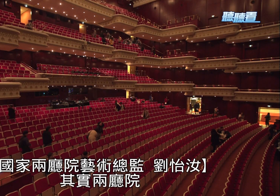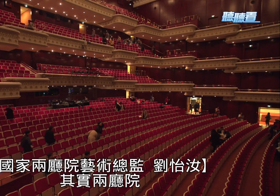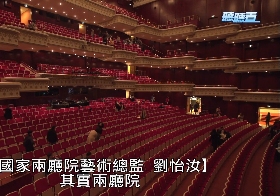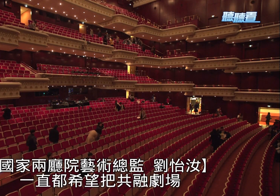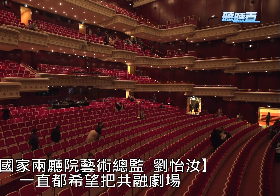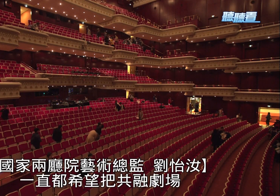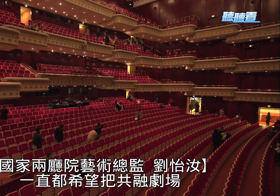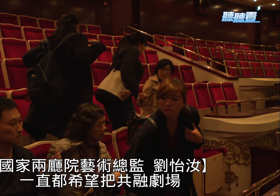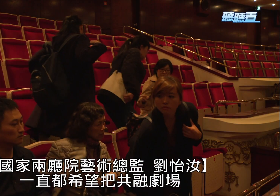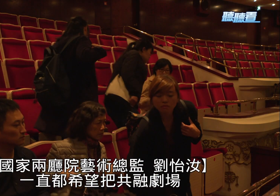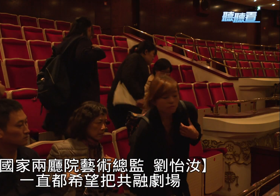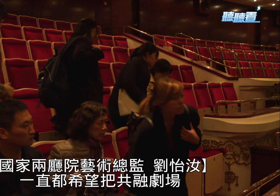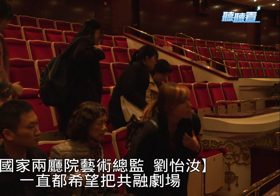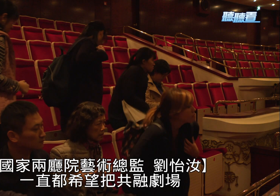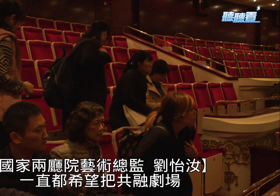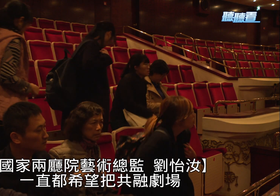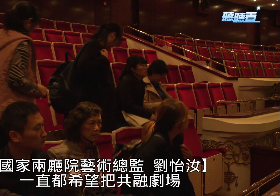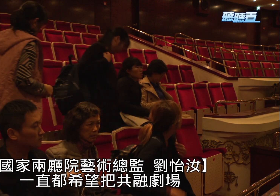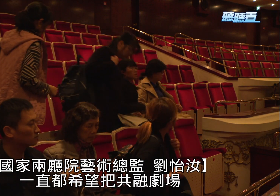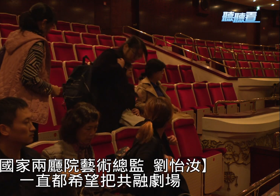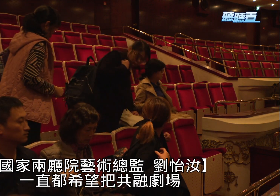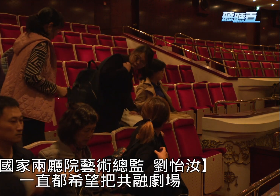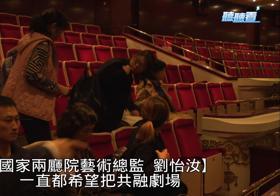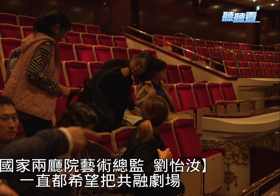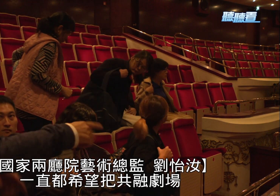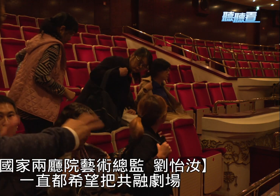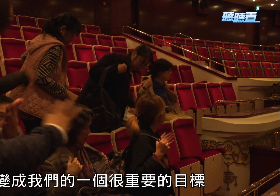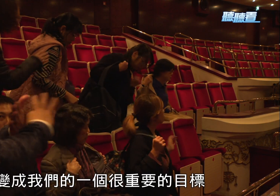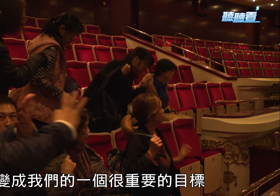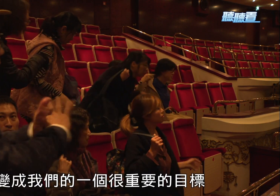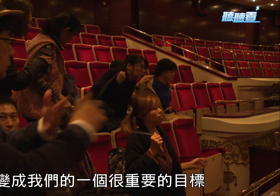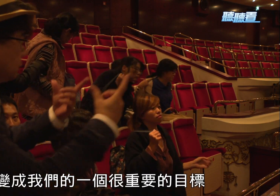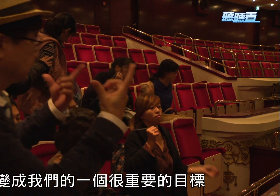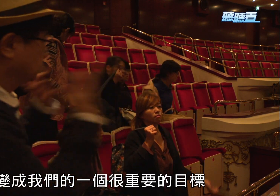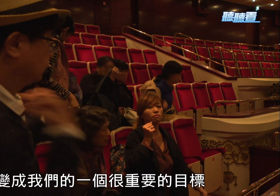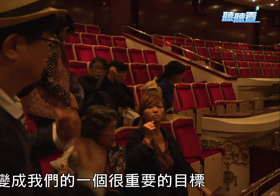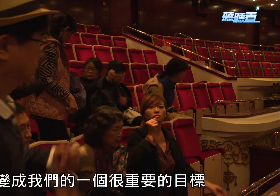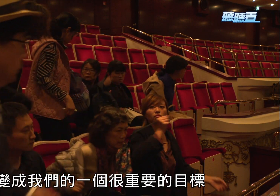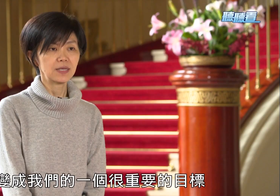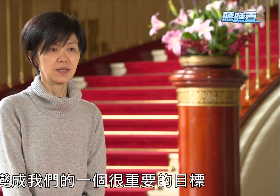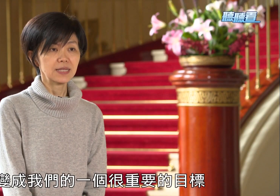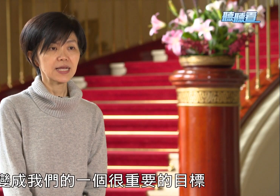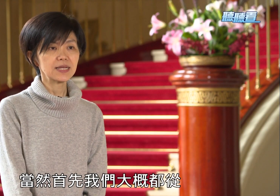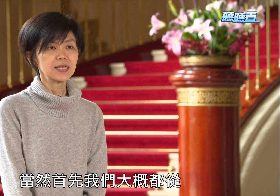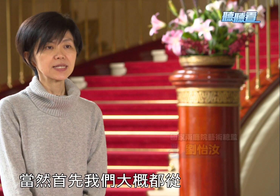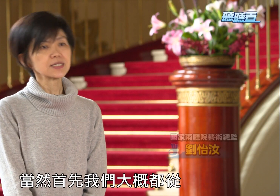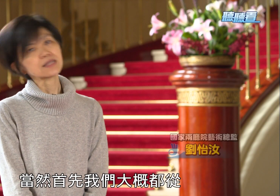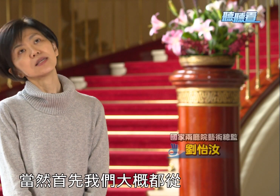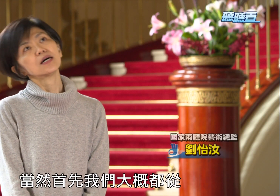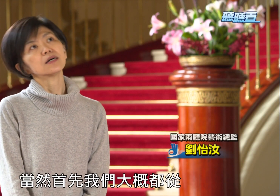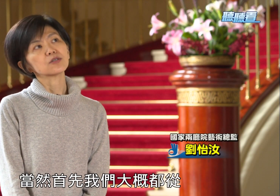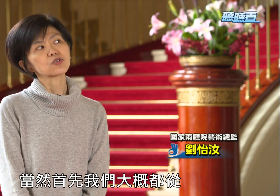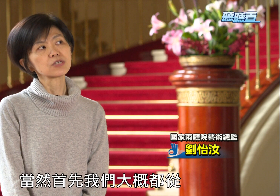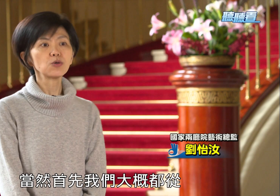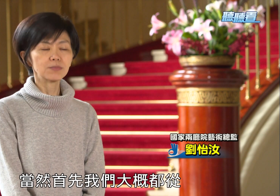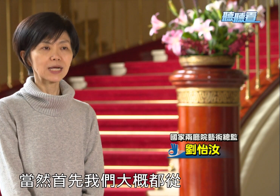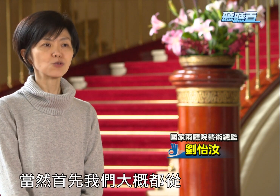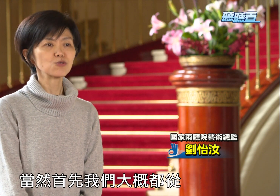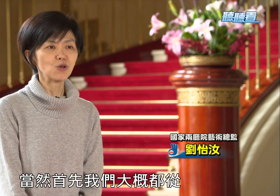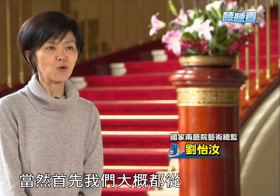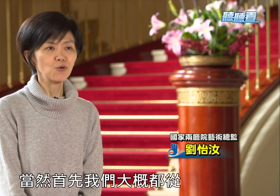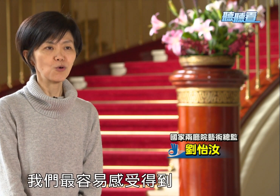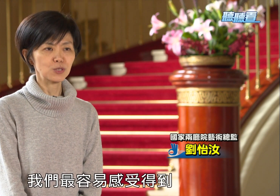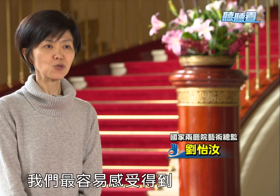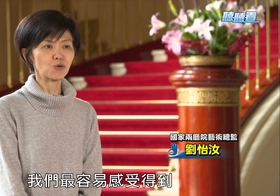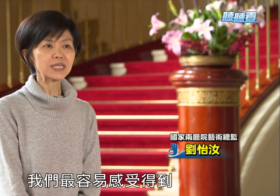其实两厅院一直都希望把共融剧场变成我们的一个很重要的目标。那当然，首先我们大